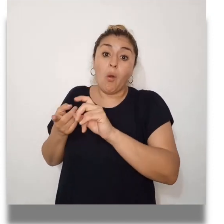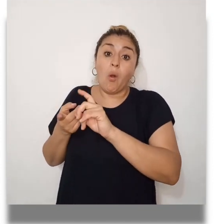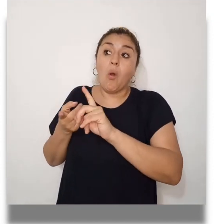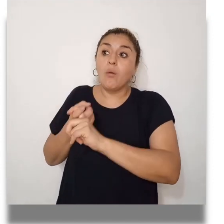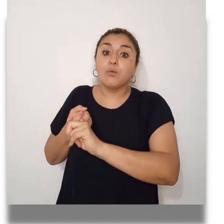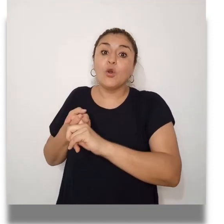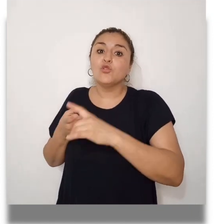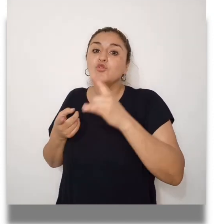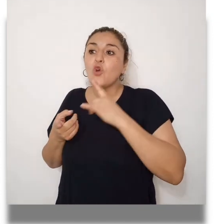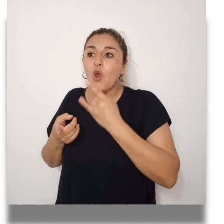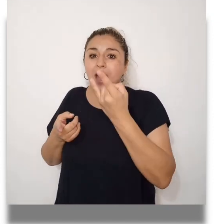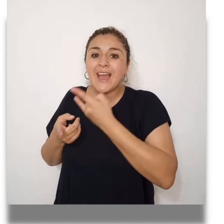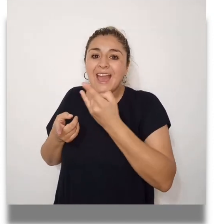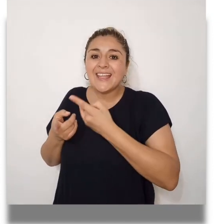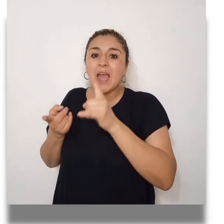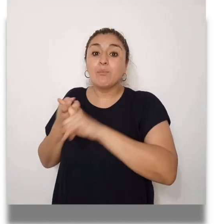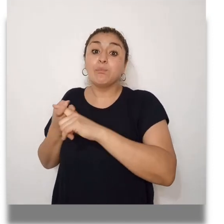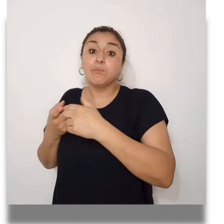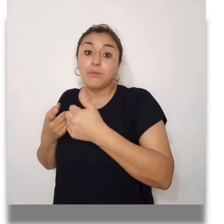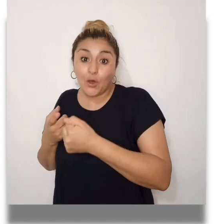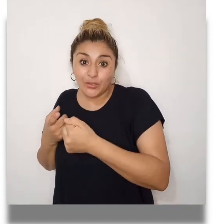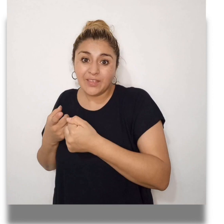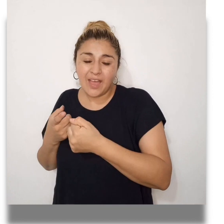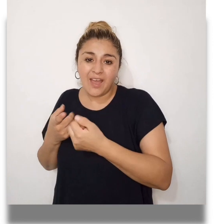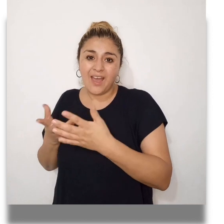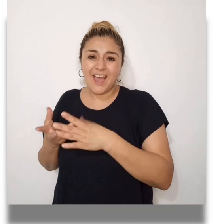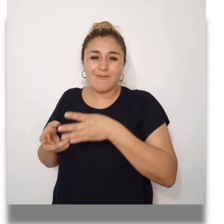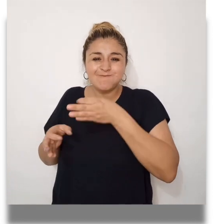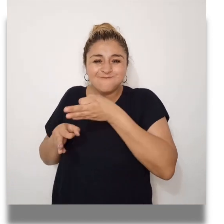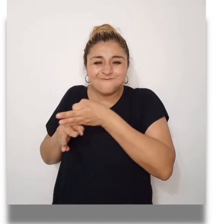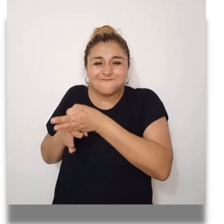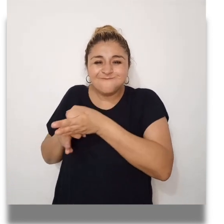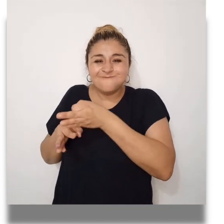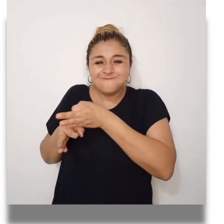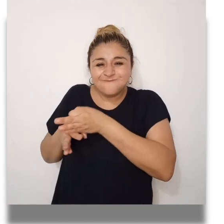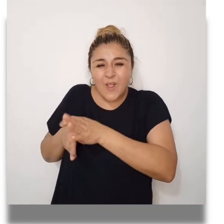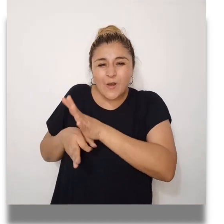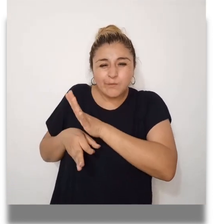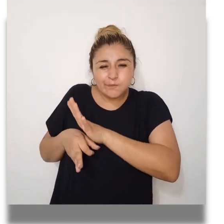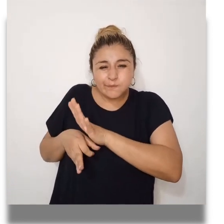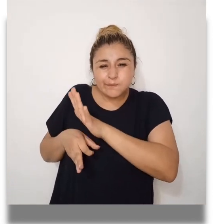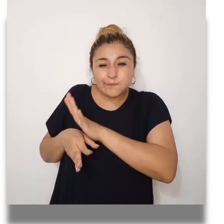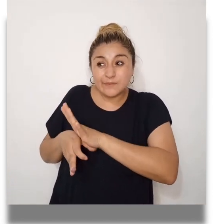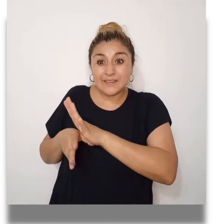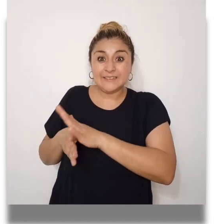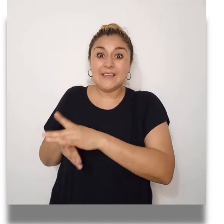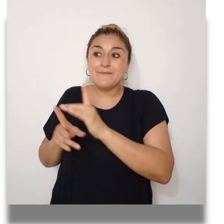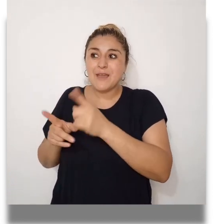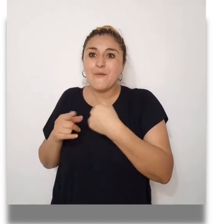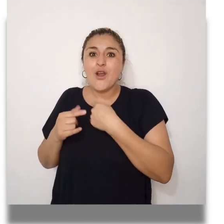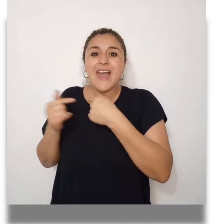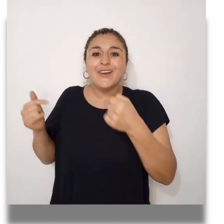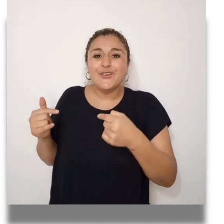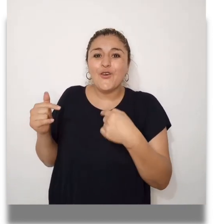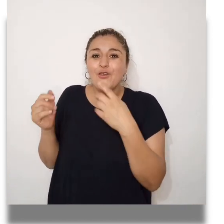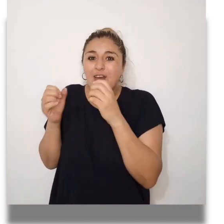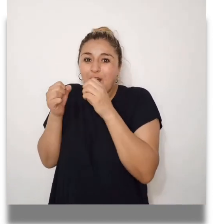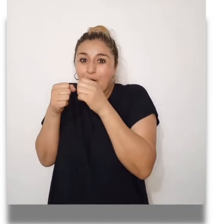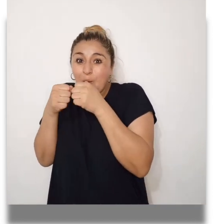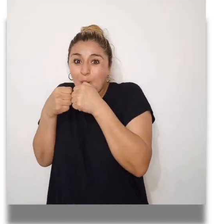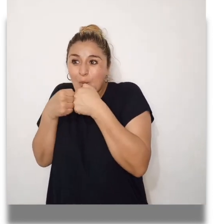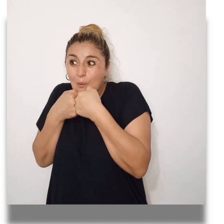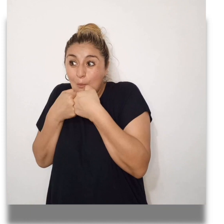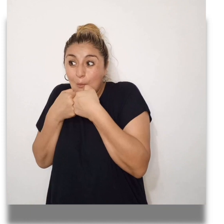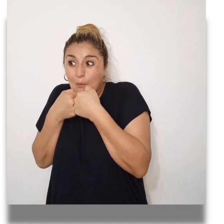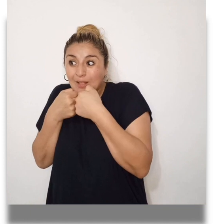pas. Goza de las cosas que no te pertenecen. Réjouis-toi du pain caché. Goza del